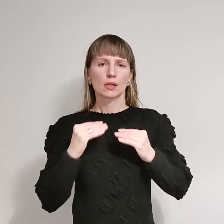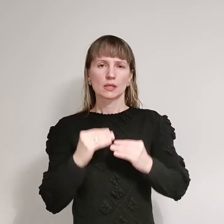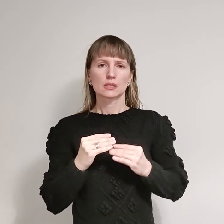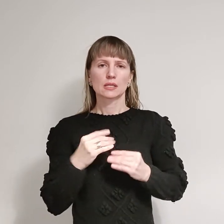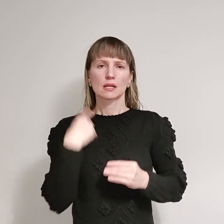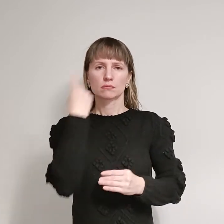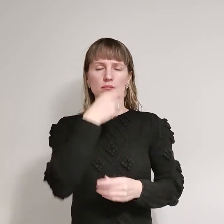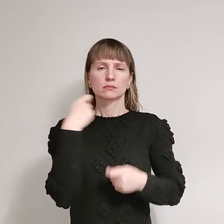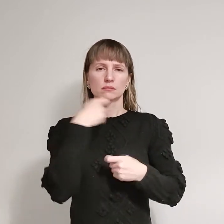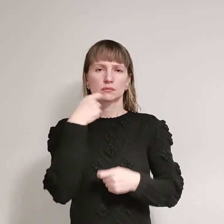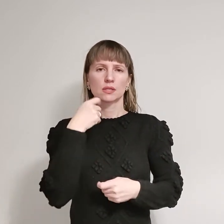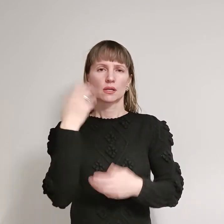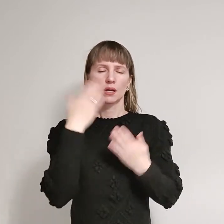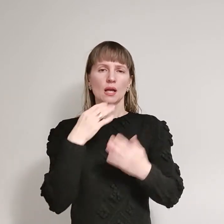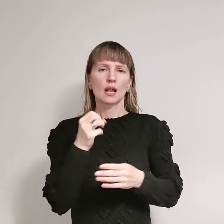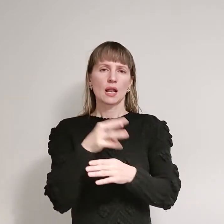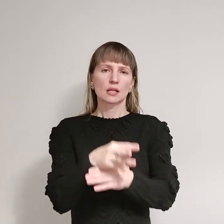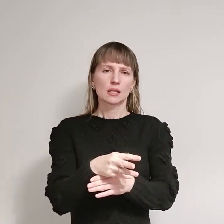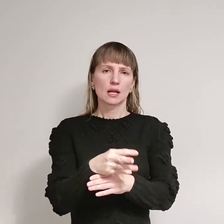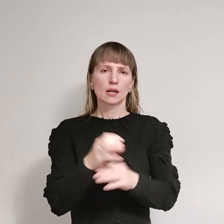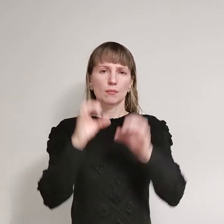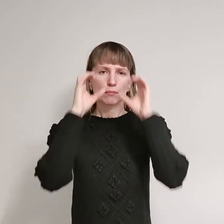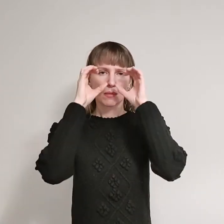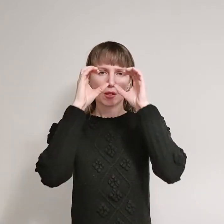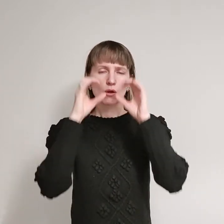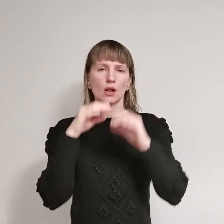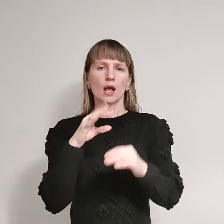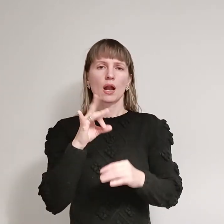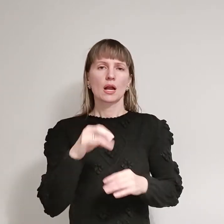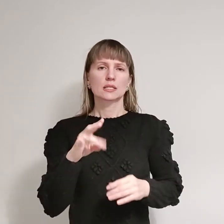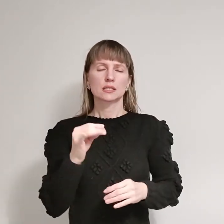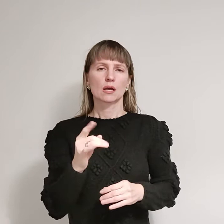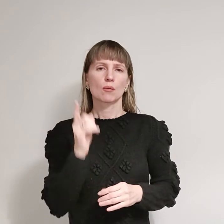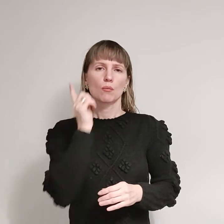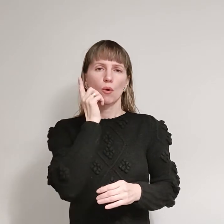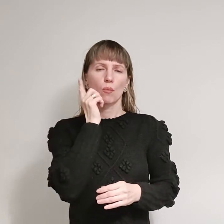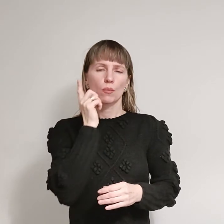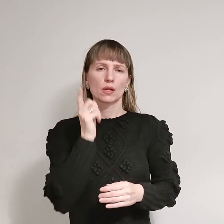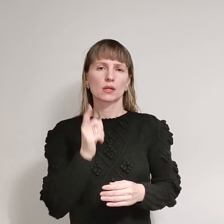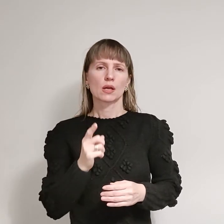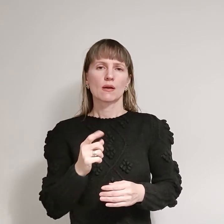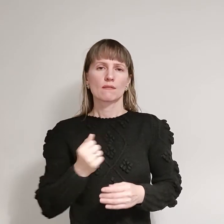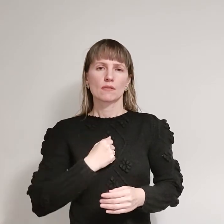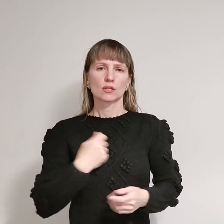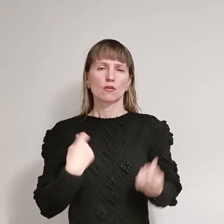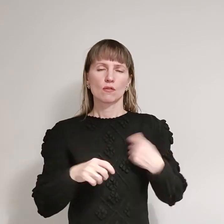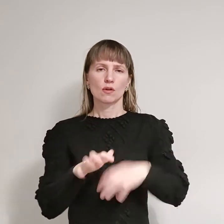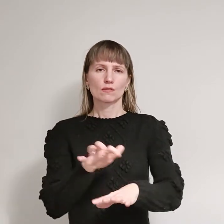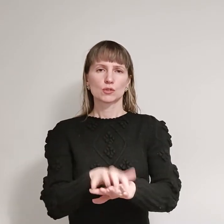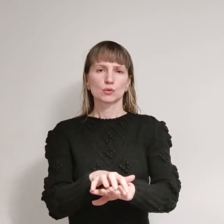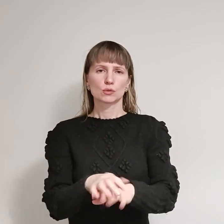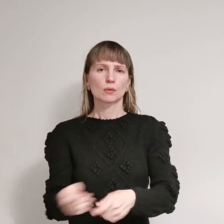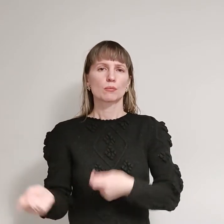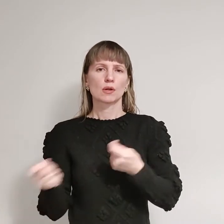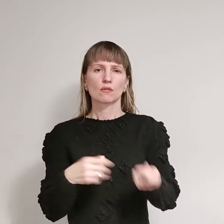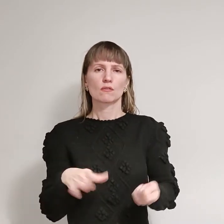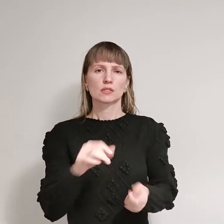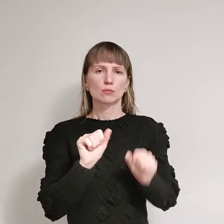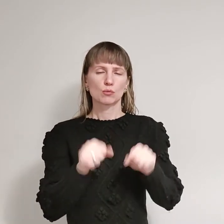гігієни, ліхтариках, біноклях, раціях, кнопкових мобільних телефонах, військовій формі та взутті. Привозити все можна до ресторану